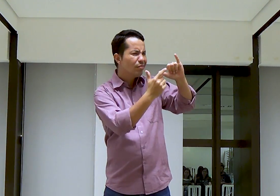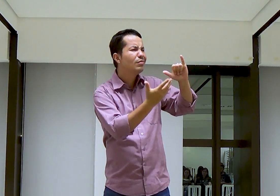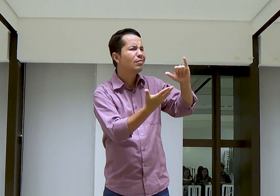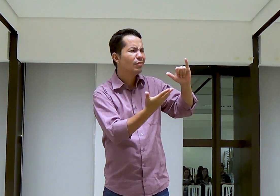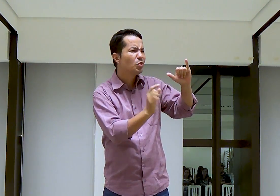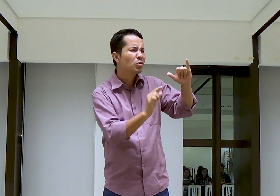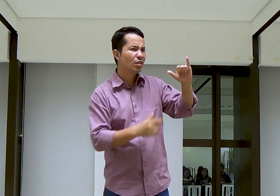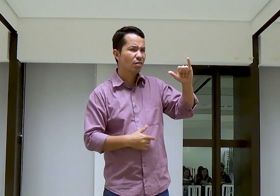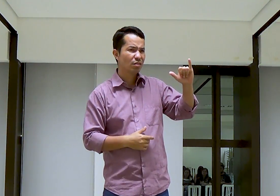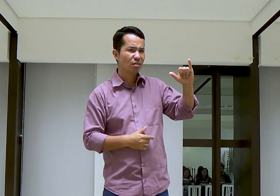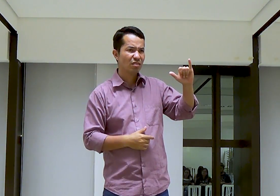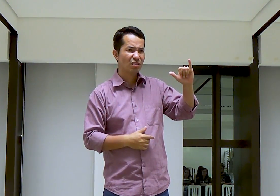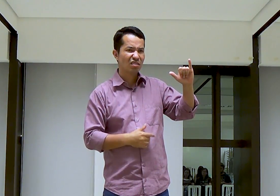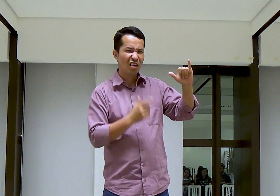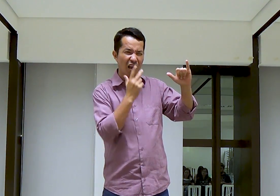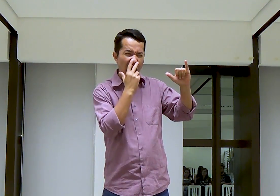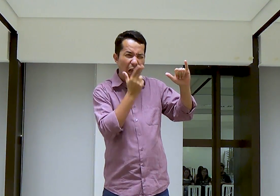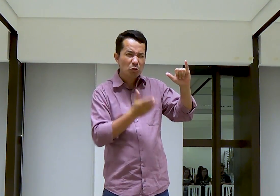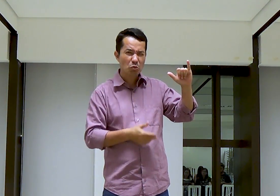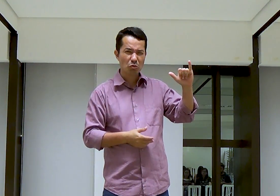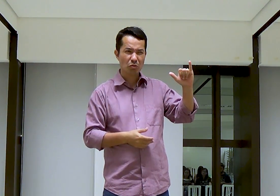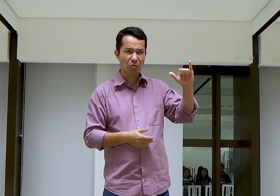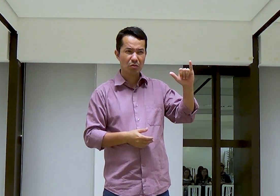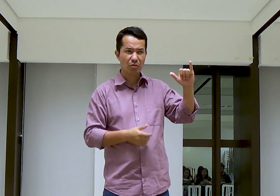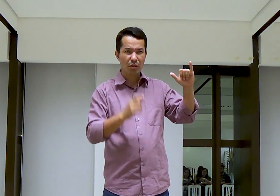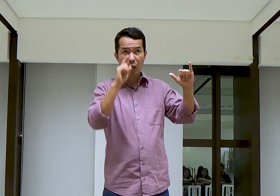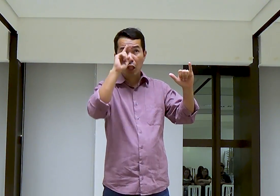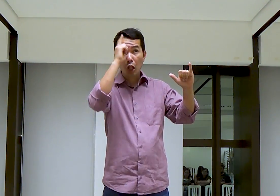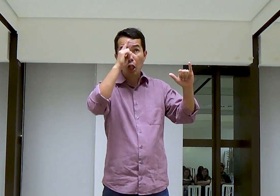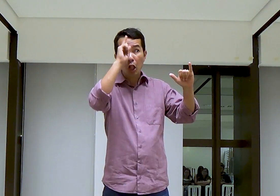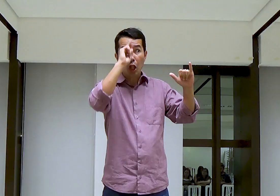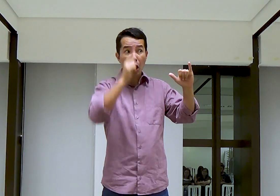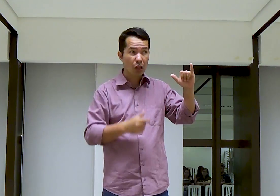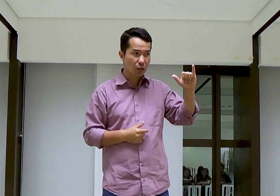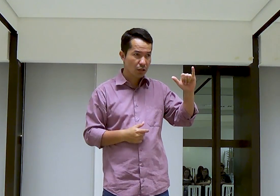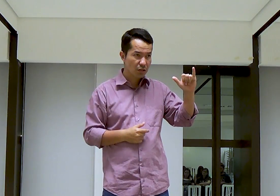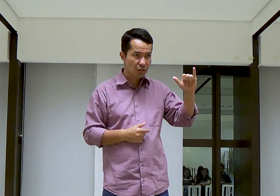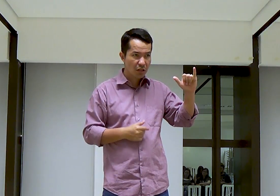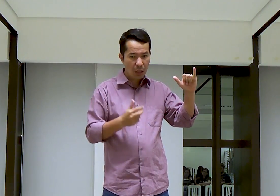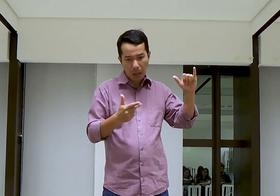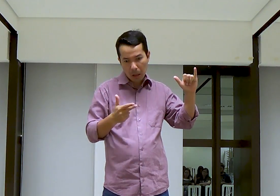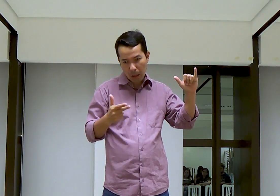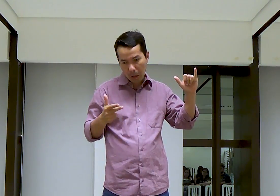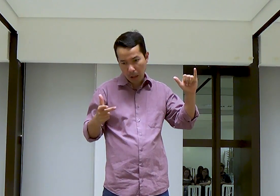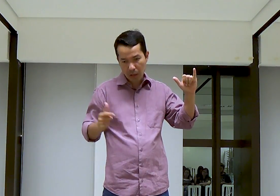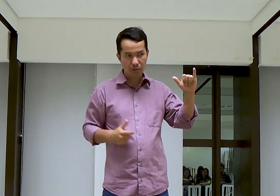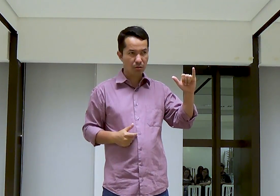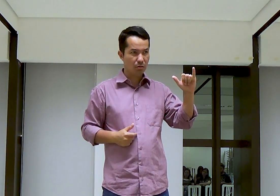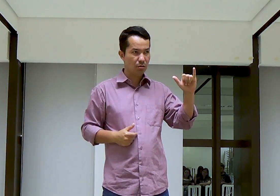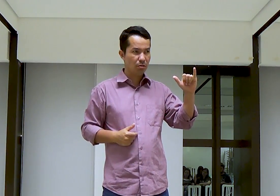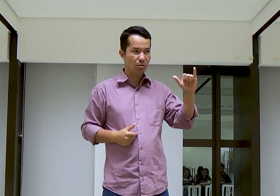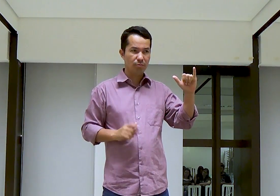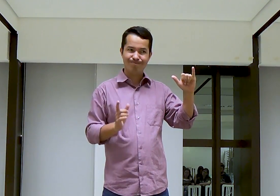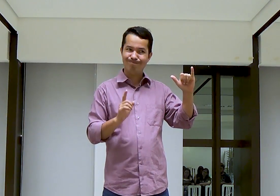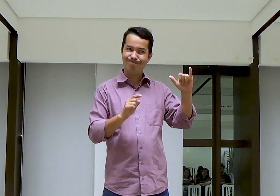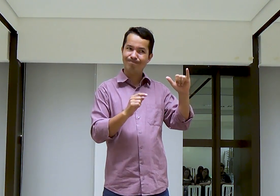e está anunciando algo, mas você está anunciando o quê? Você acha as suas ideias, algumas